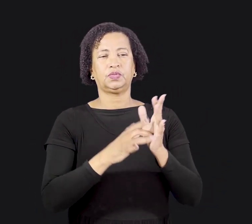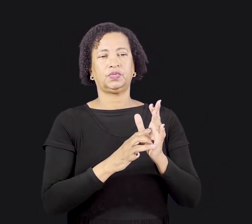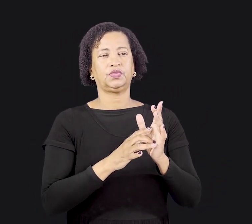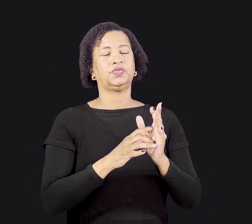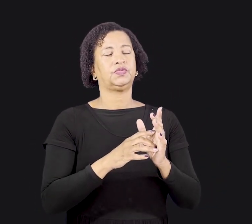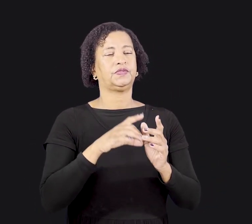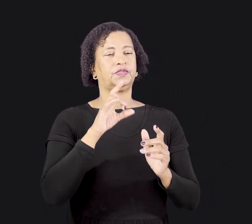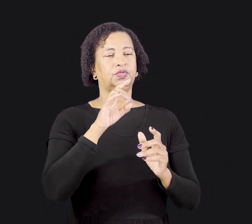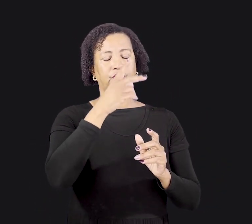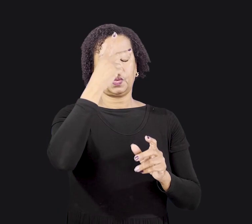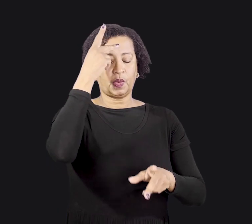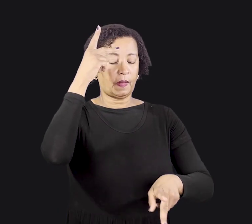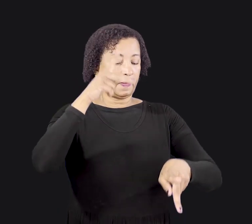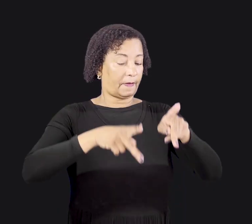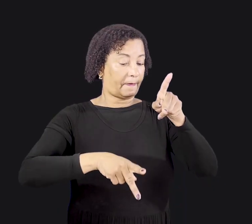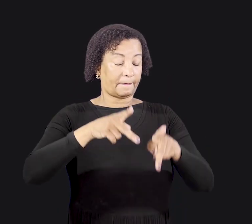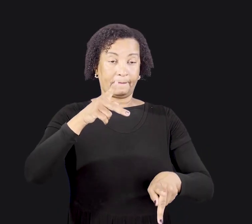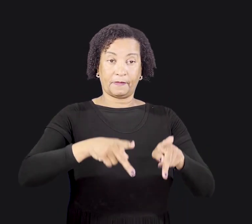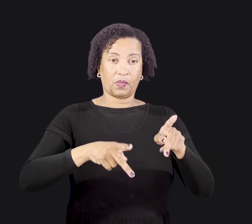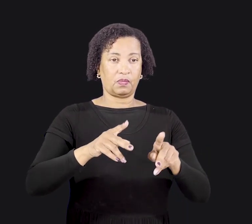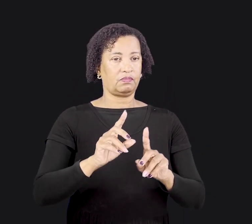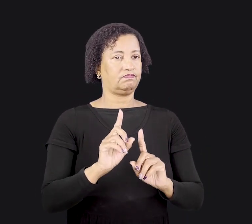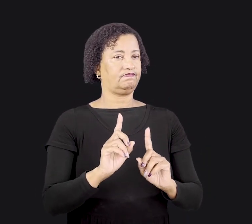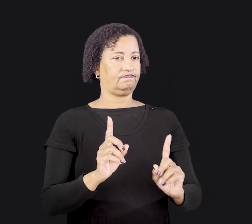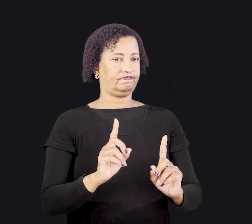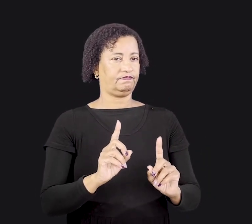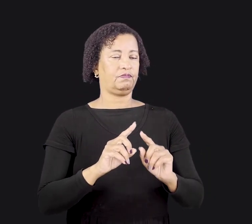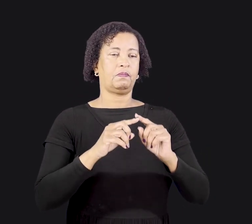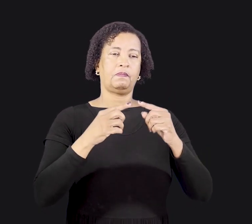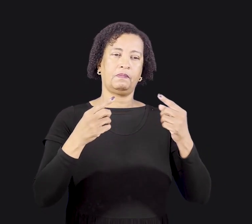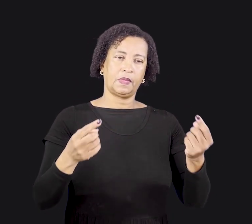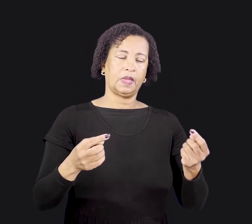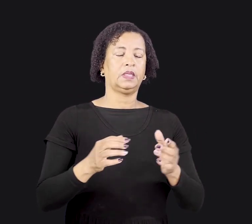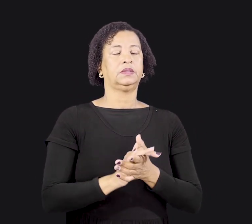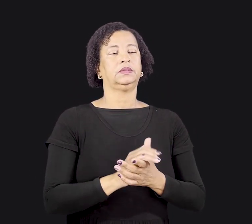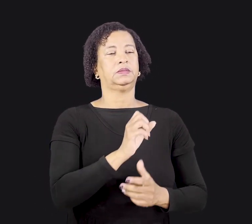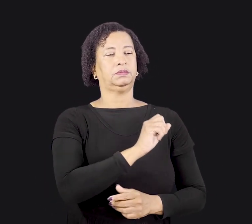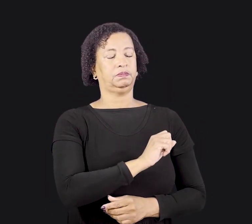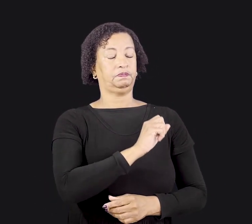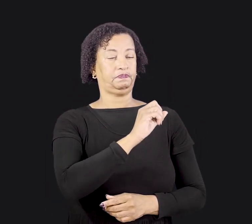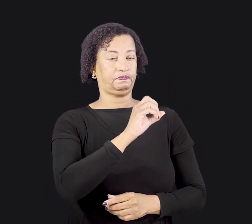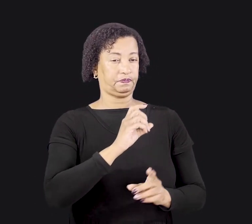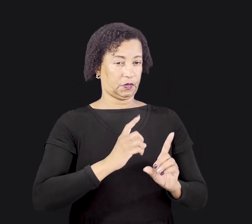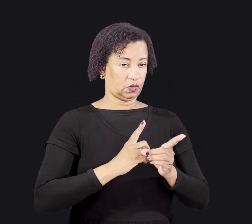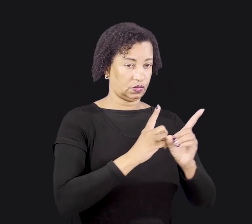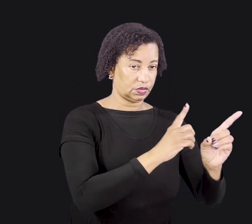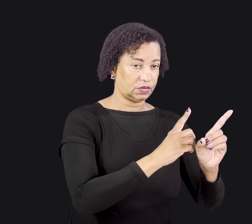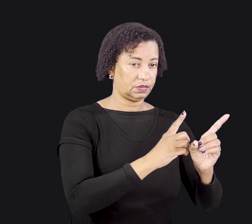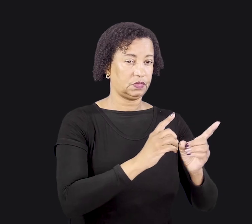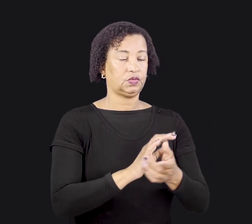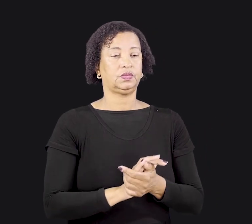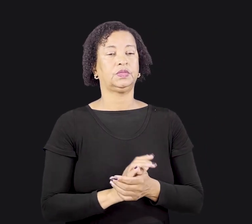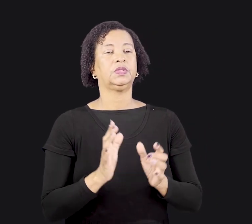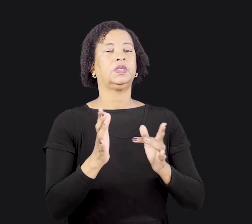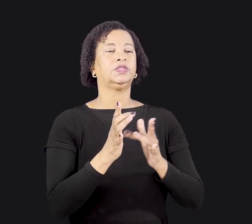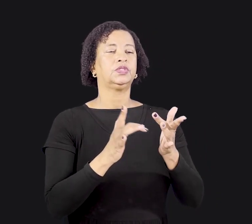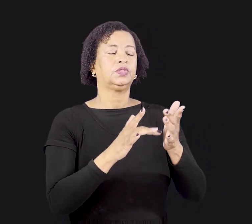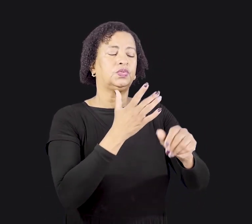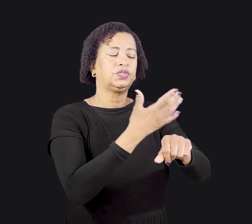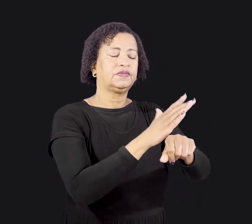para as massas, mas foram para os discípulos. Jesus os estava treinando e